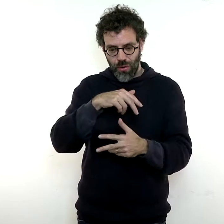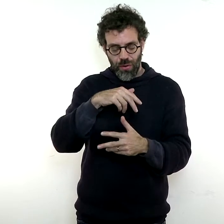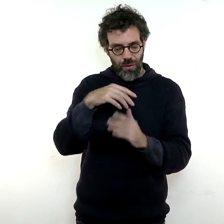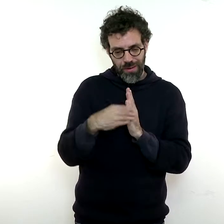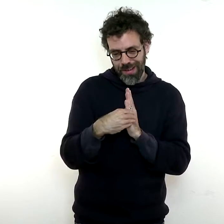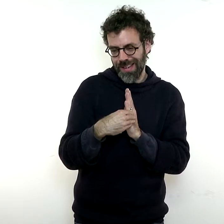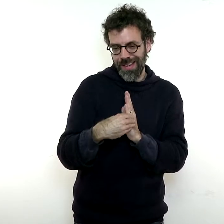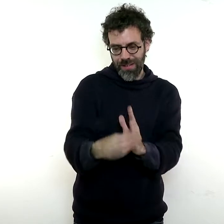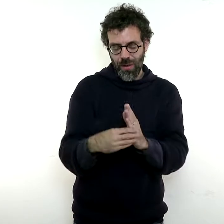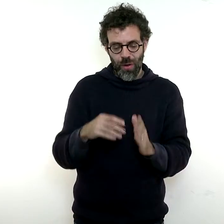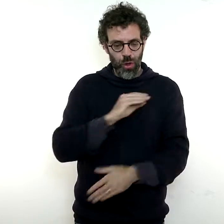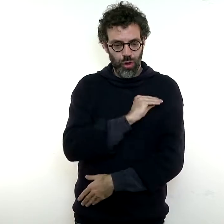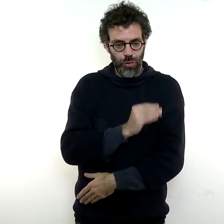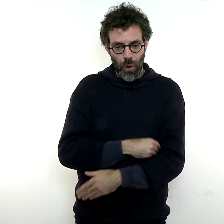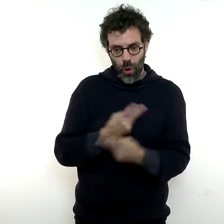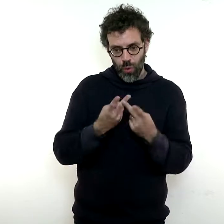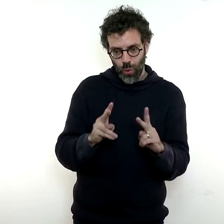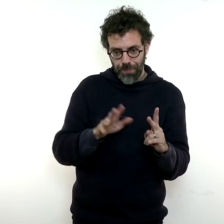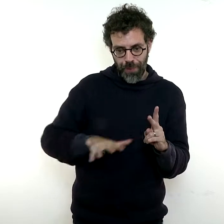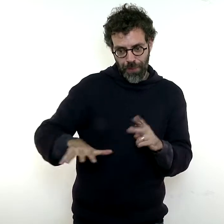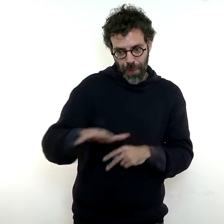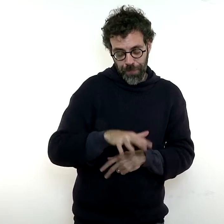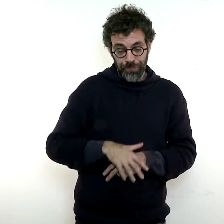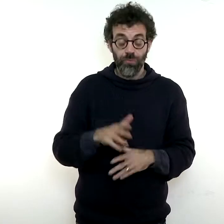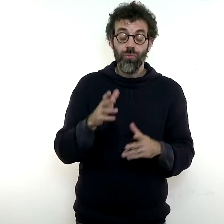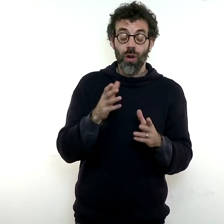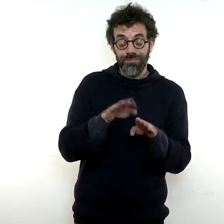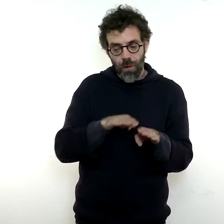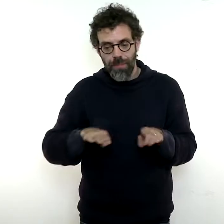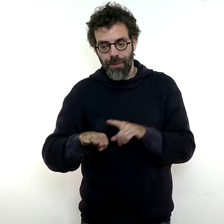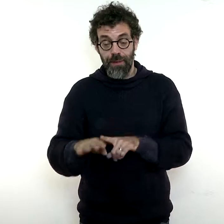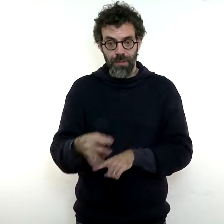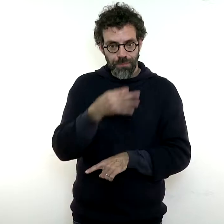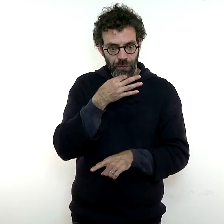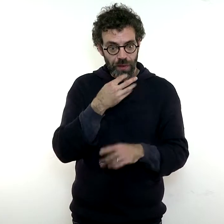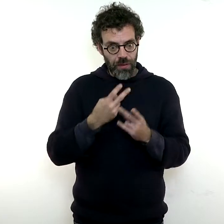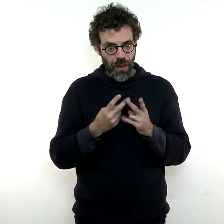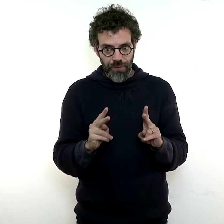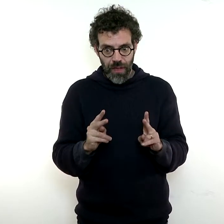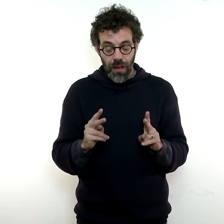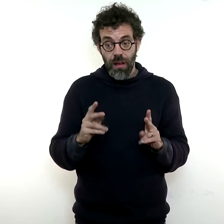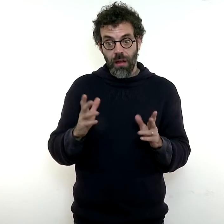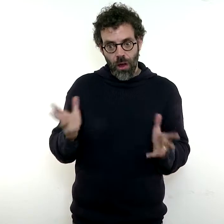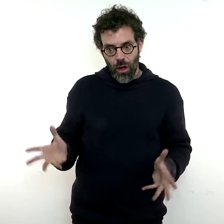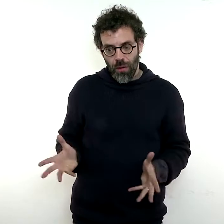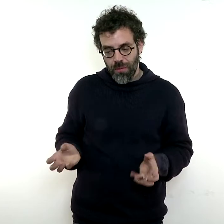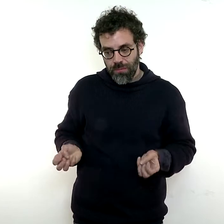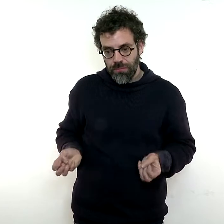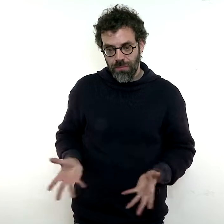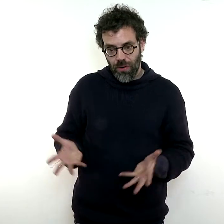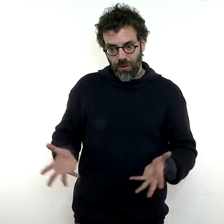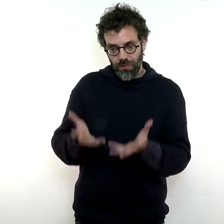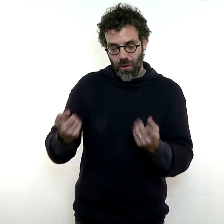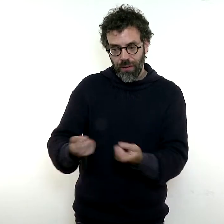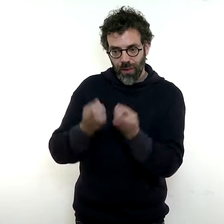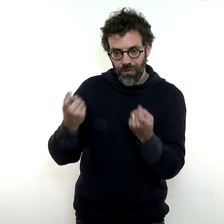par ailleurs l'opportunité pour la ville de créer un lieu spécifique dédié à l'entraînement du pôle BMX